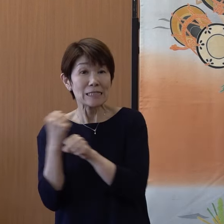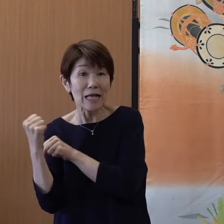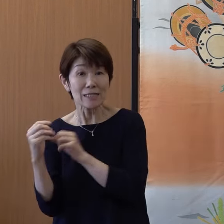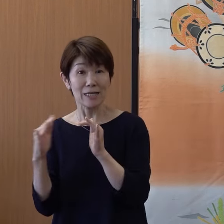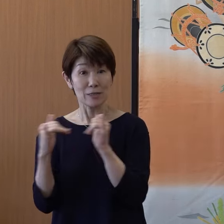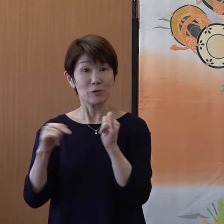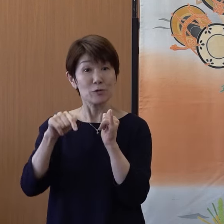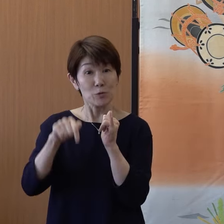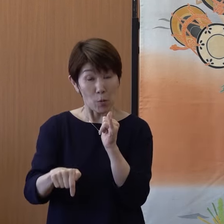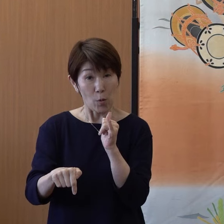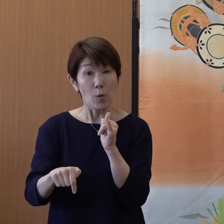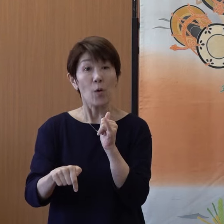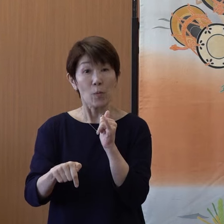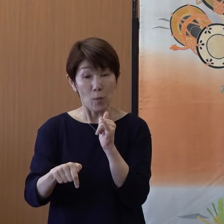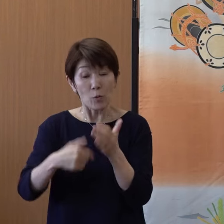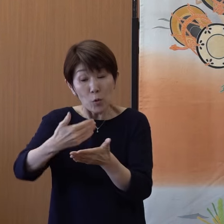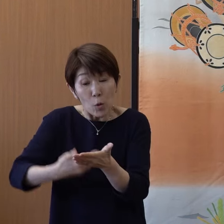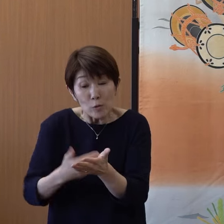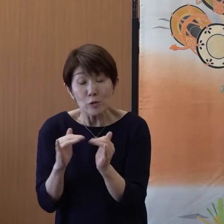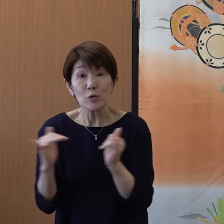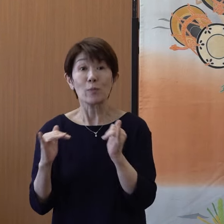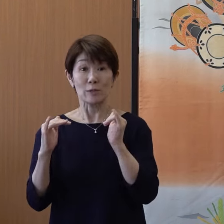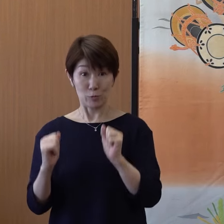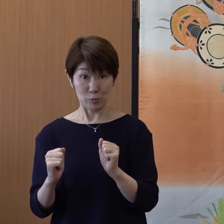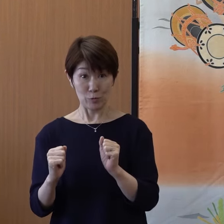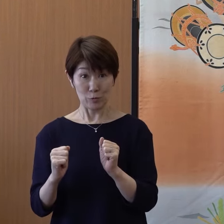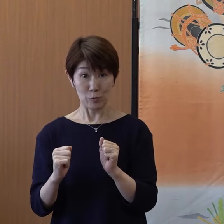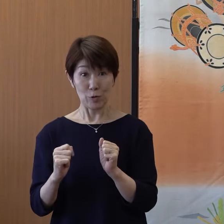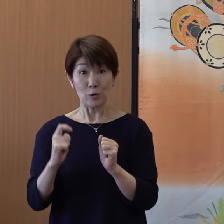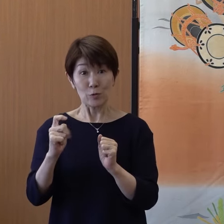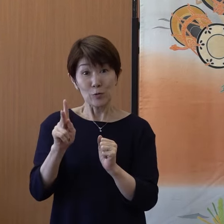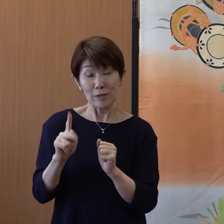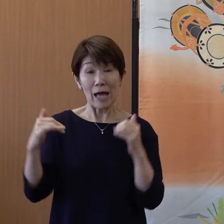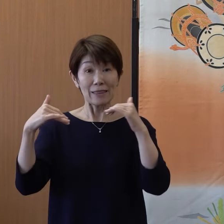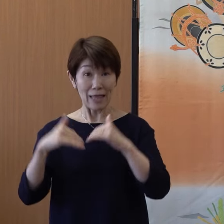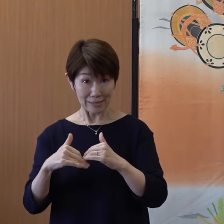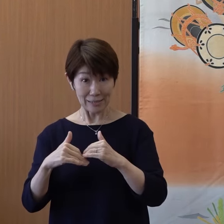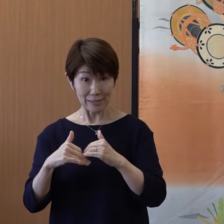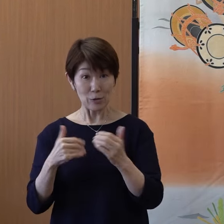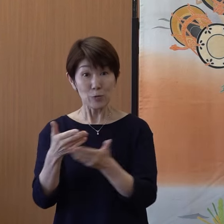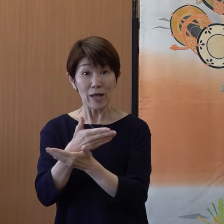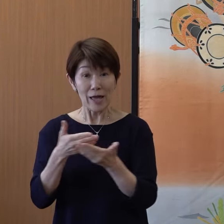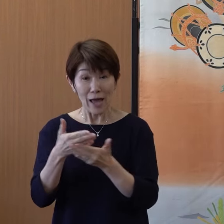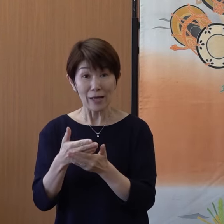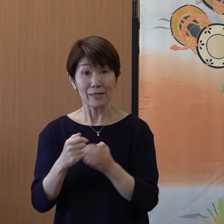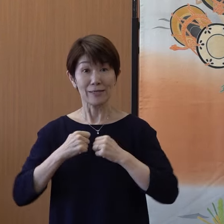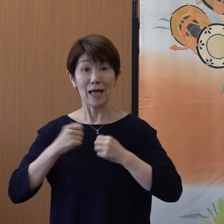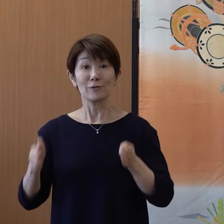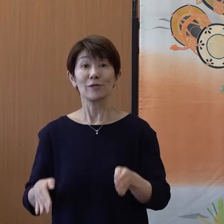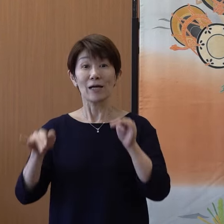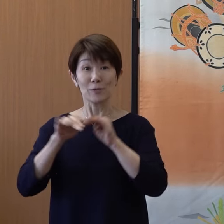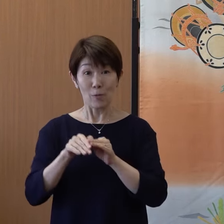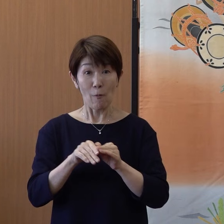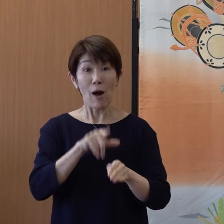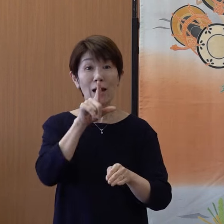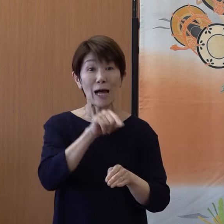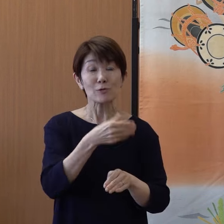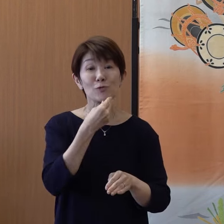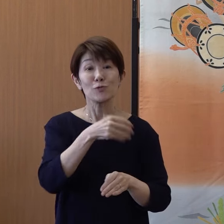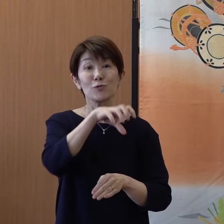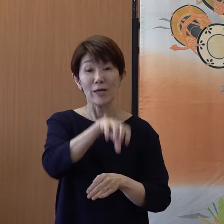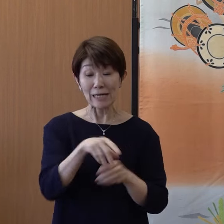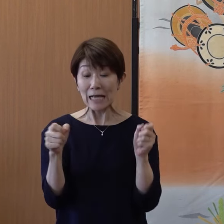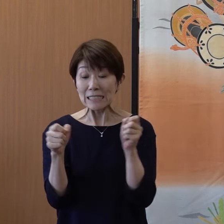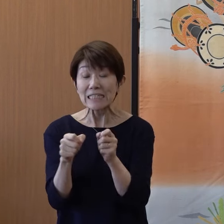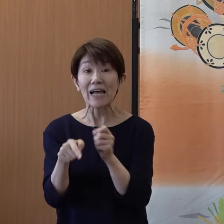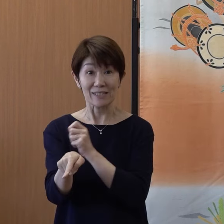まだ残られる方もいらっしゃいます。で、額谷ふれあい体育館と拡充園が隣接しておりますので、これまでの避